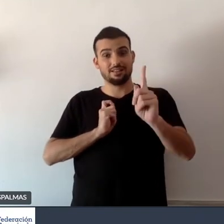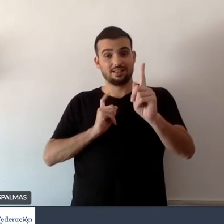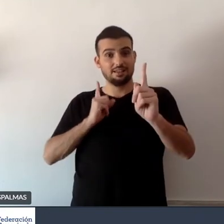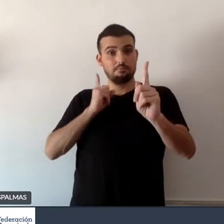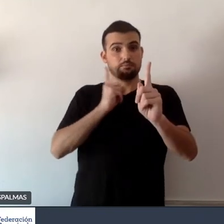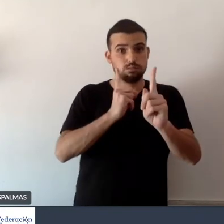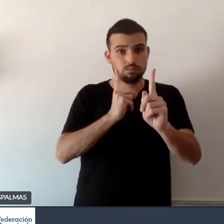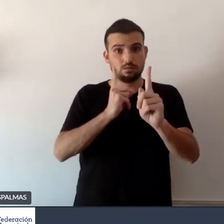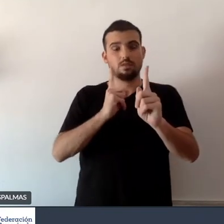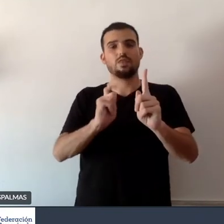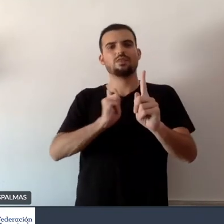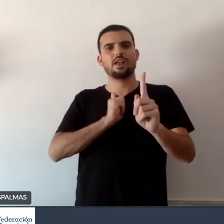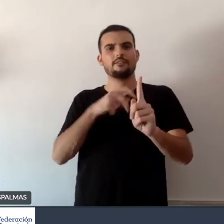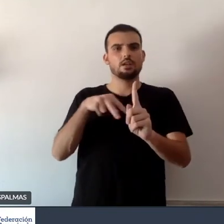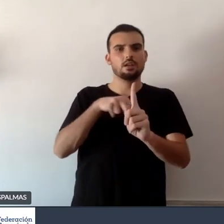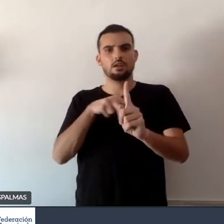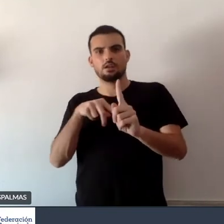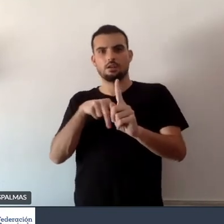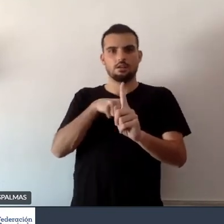hacer.